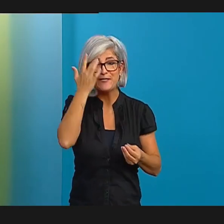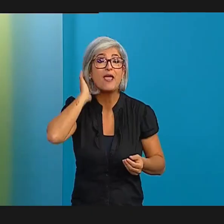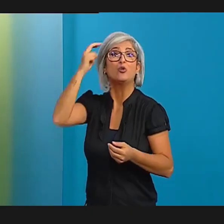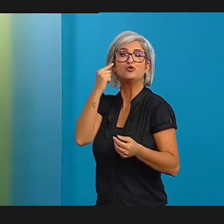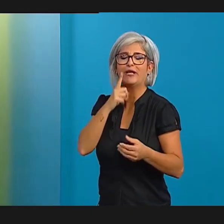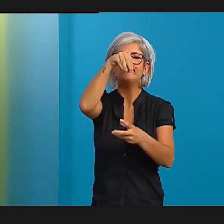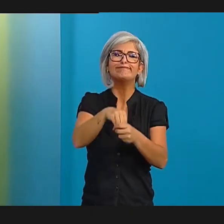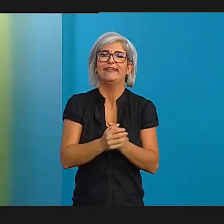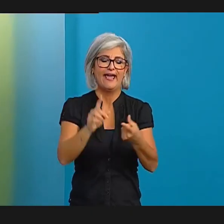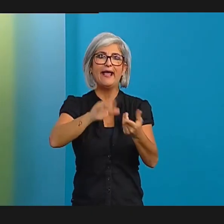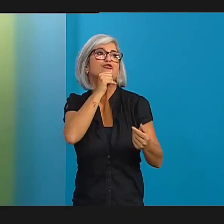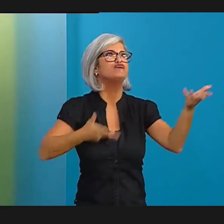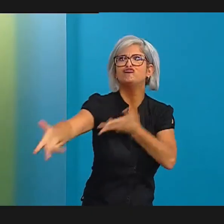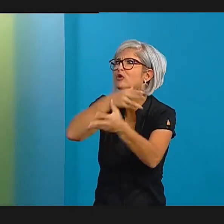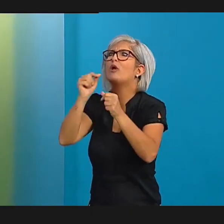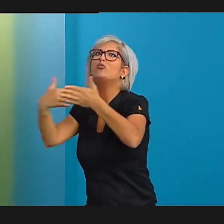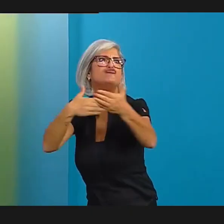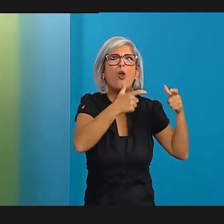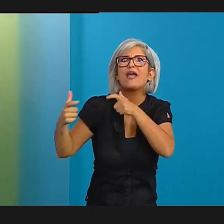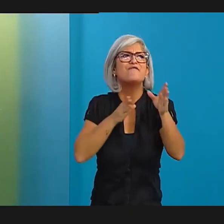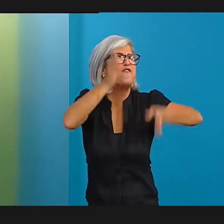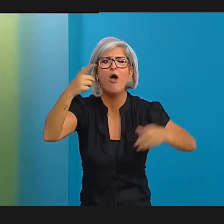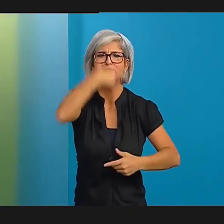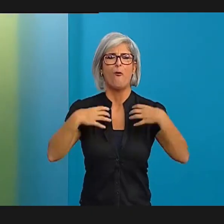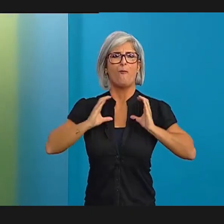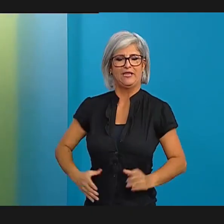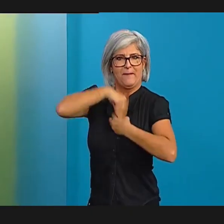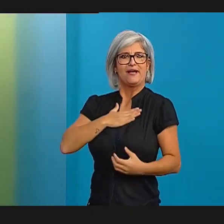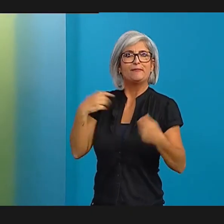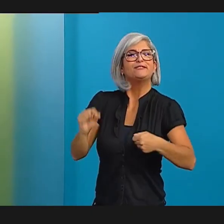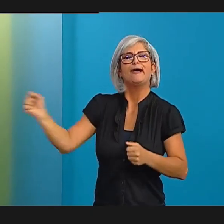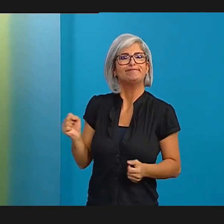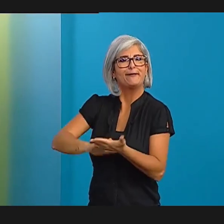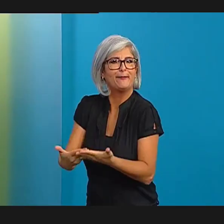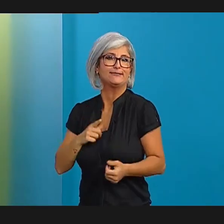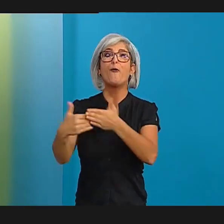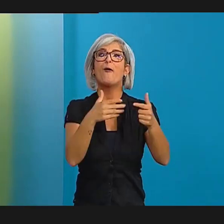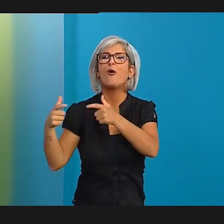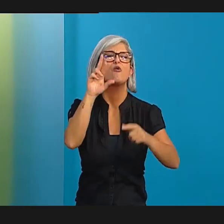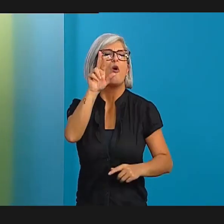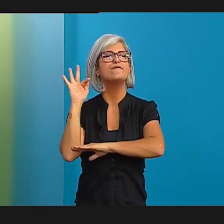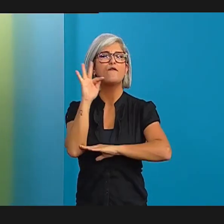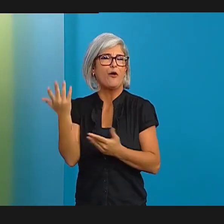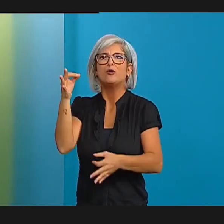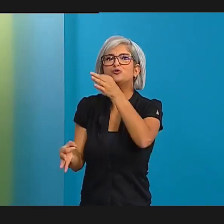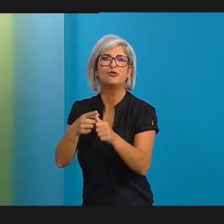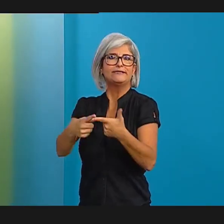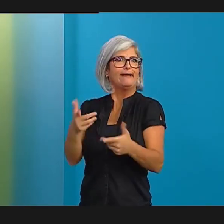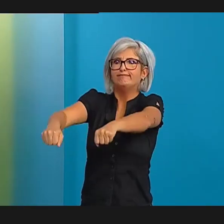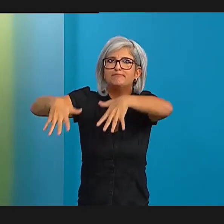então uma explicaçãozinha aqui para vocês. Em relação à cultura surda. Em qualquer ambiente, o surdo apresenta um comportamento e ele está sempre junto com um